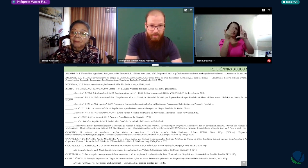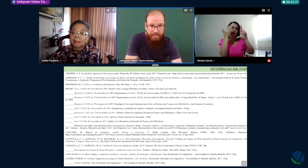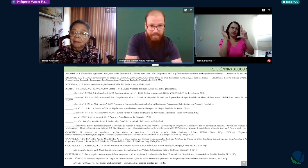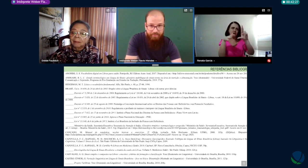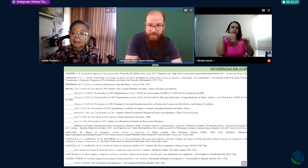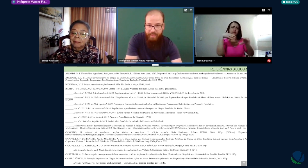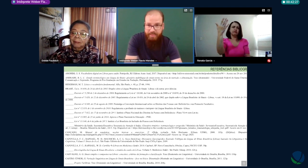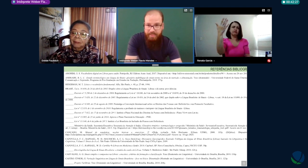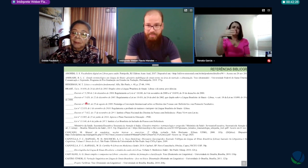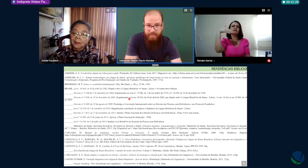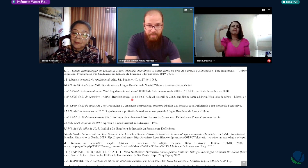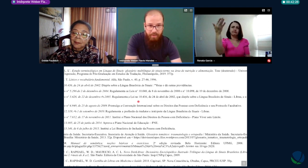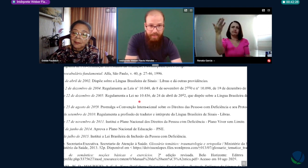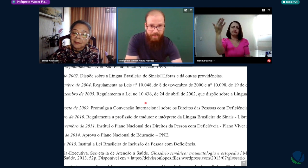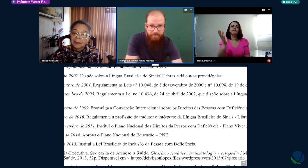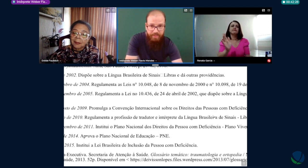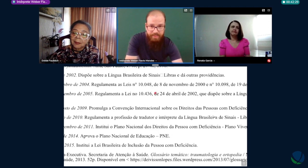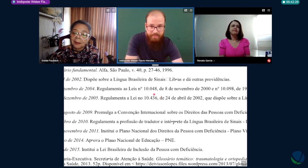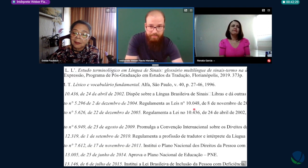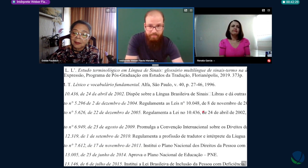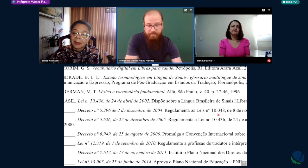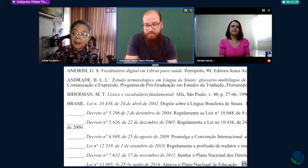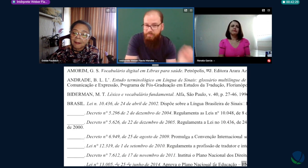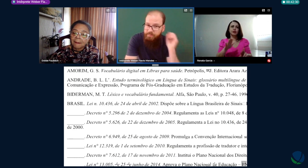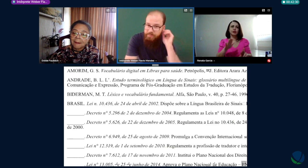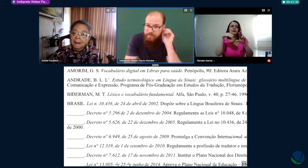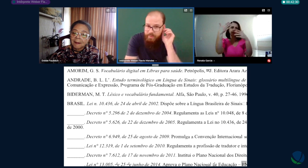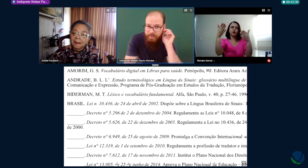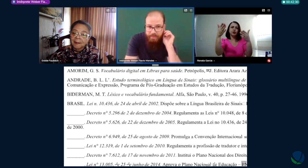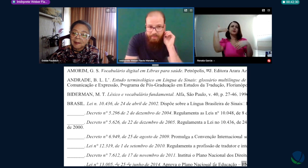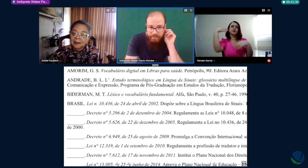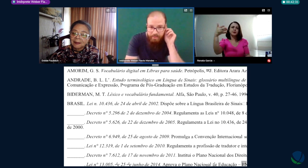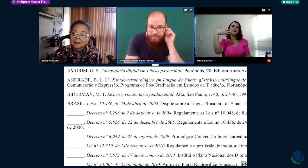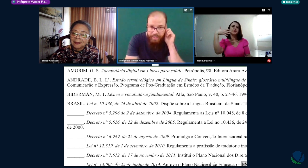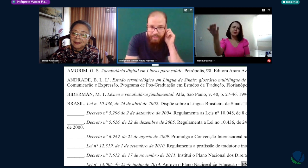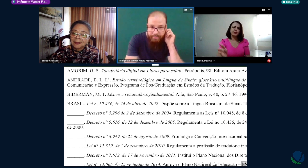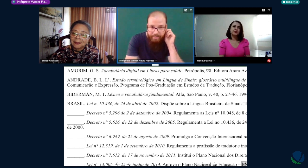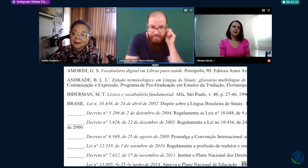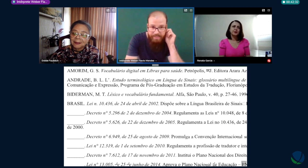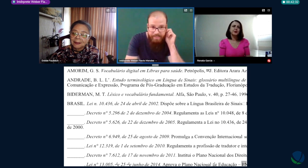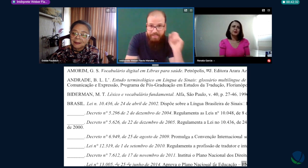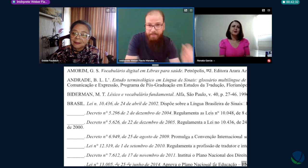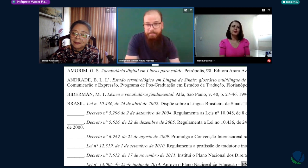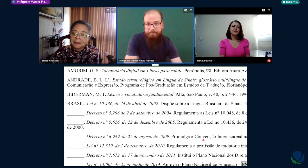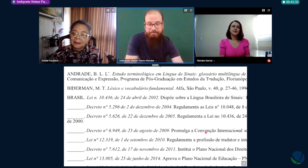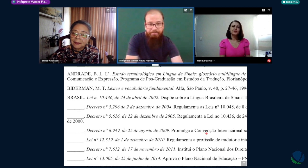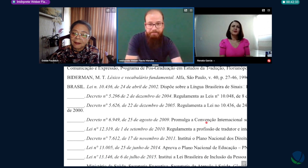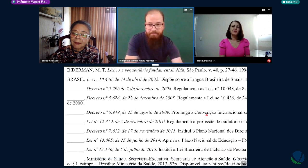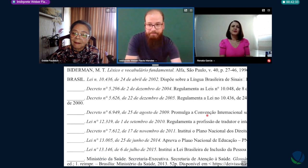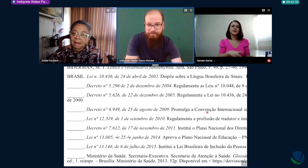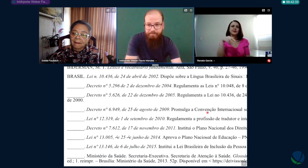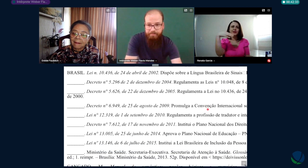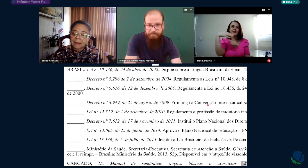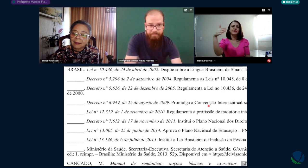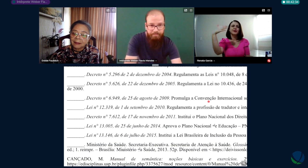Essas são as referências bibliográficas que nortearam a minha pesquisa.